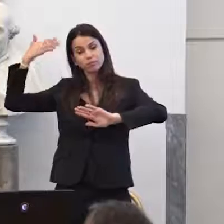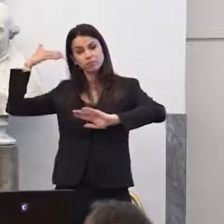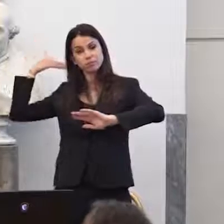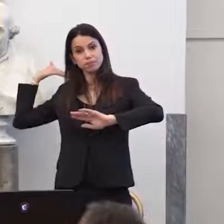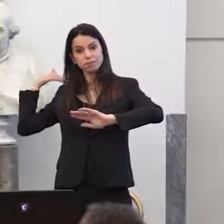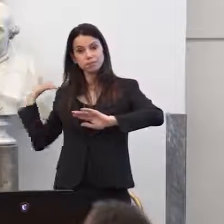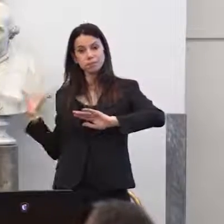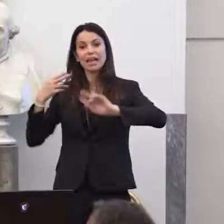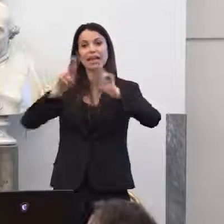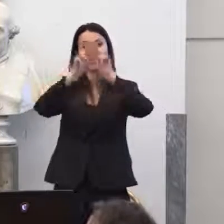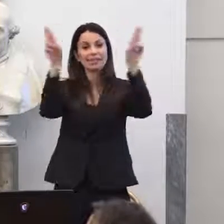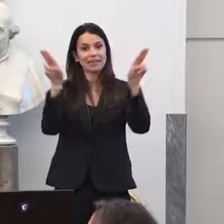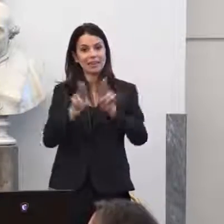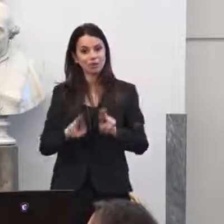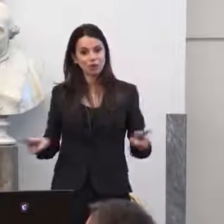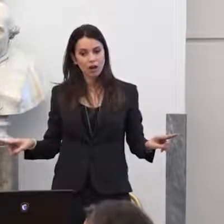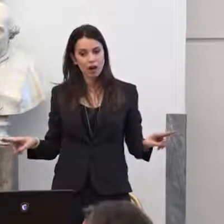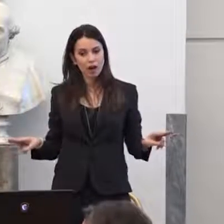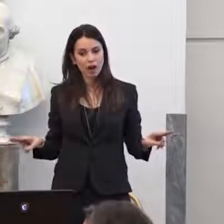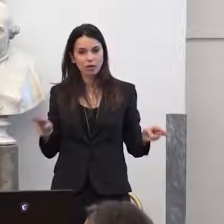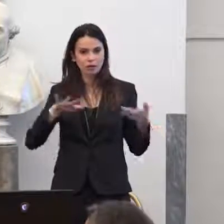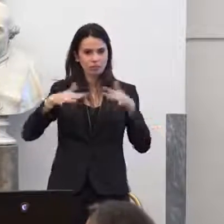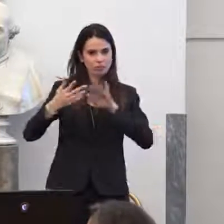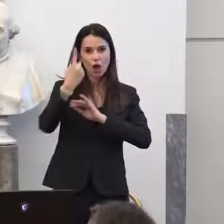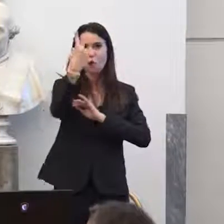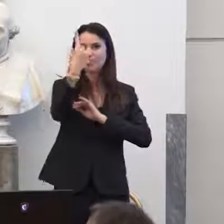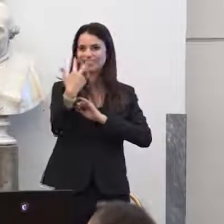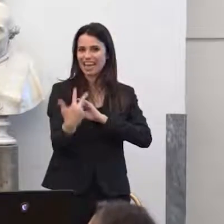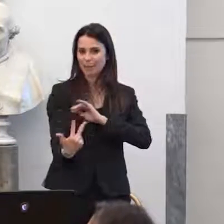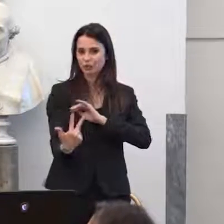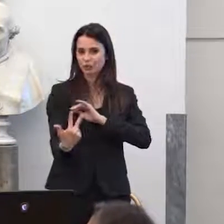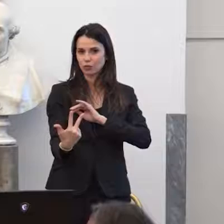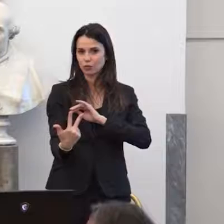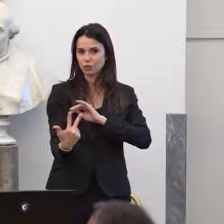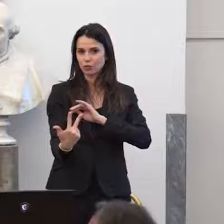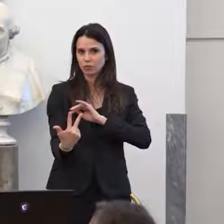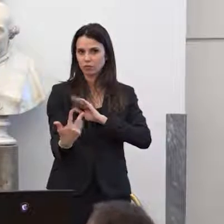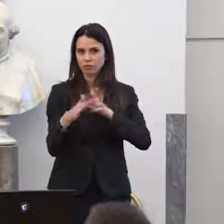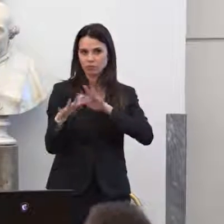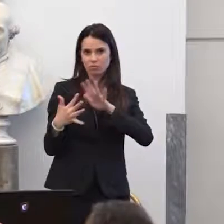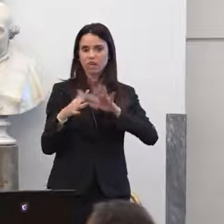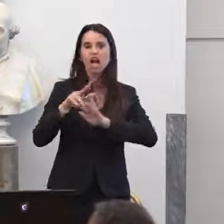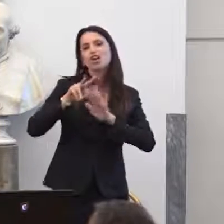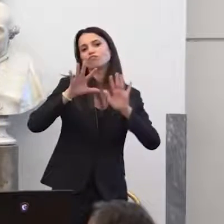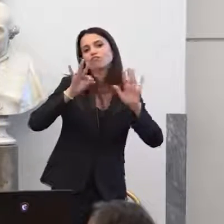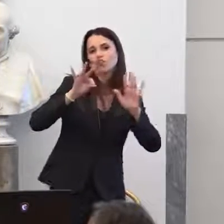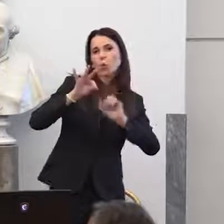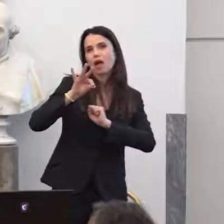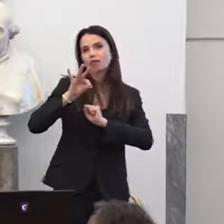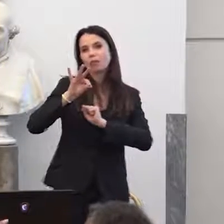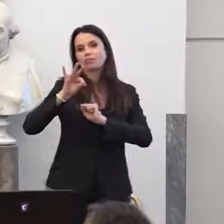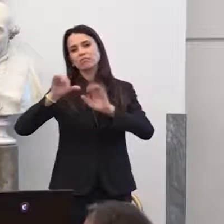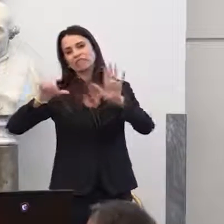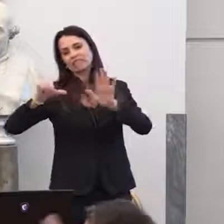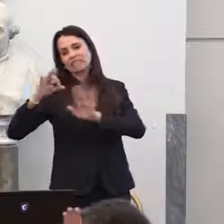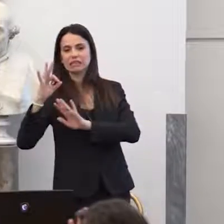all'indicazione internazionale, come vedete, è quasi di un terzo, dovrebbe essere dai 50 ai 60. Come siamo messi in Italia